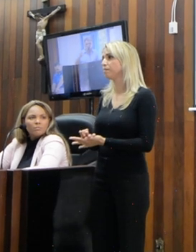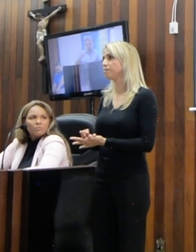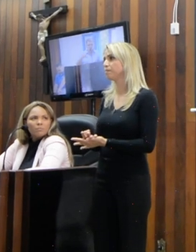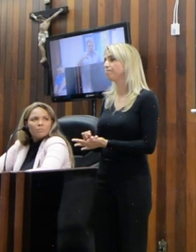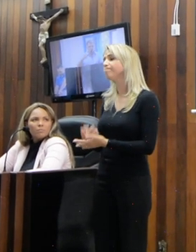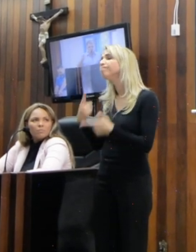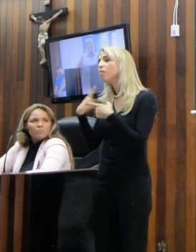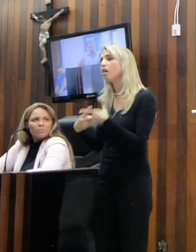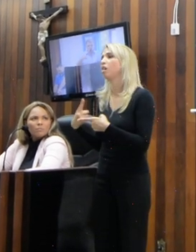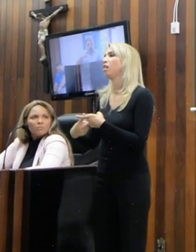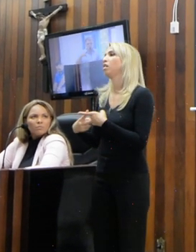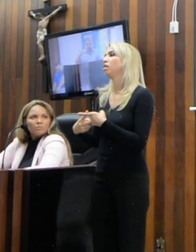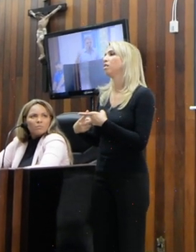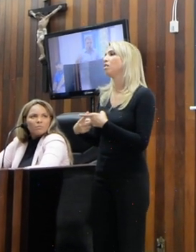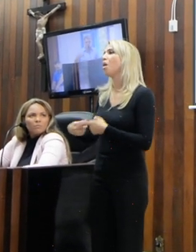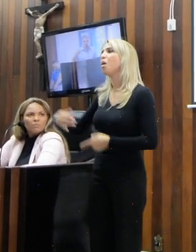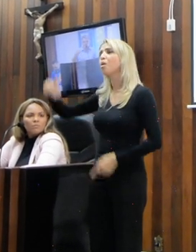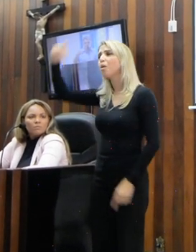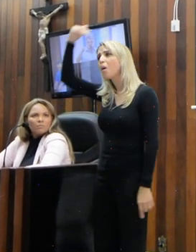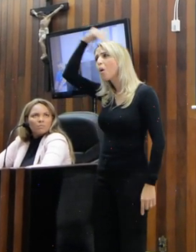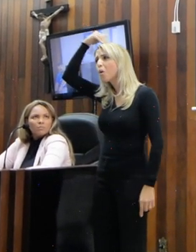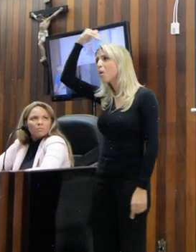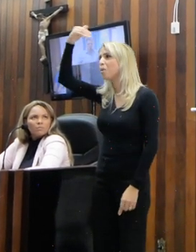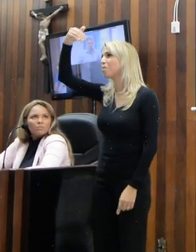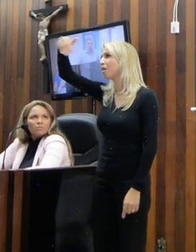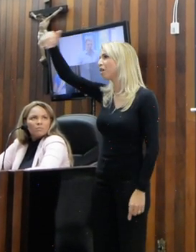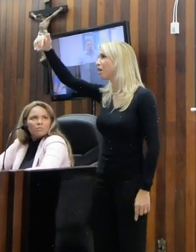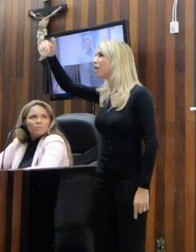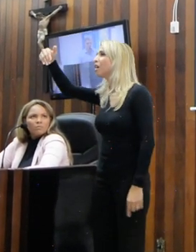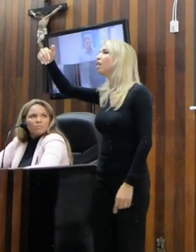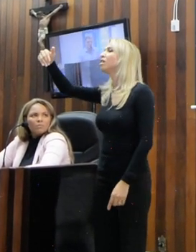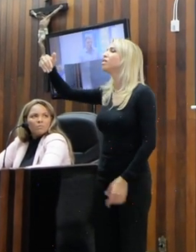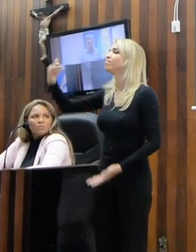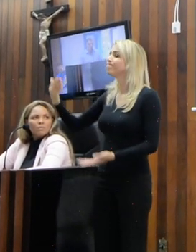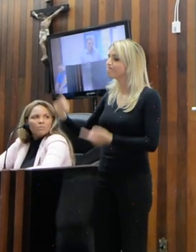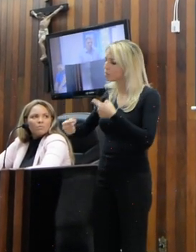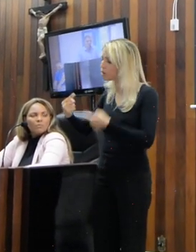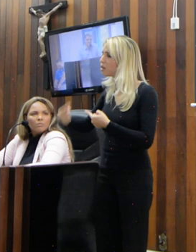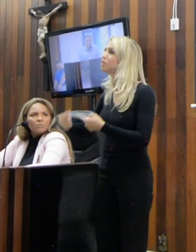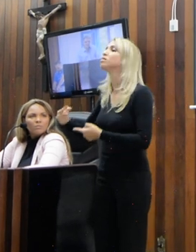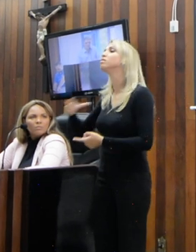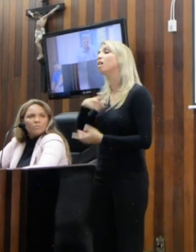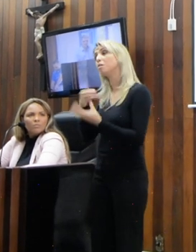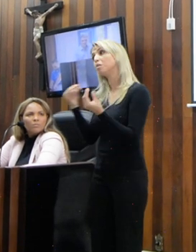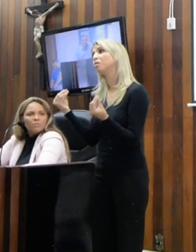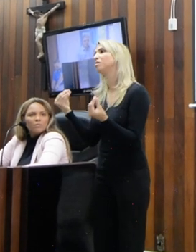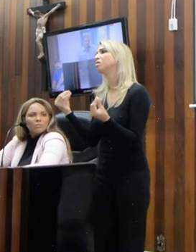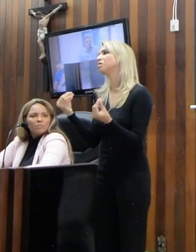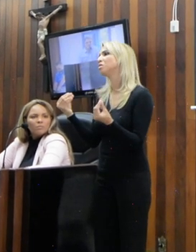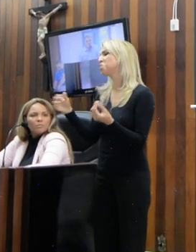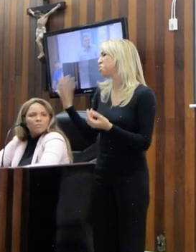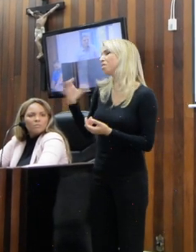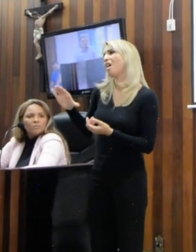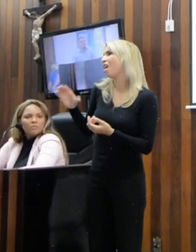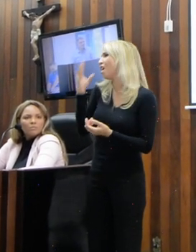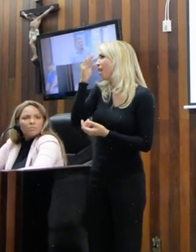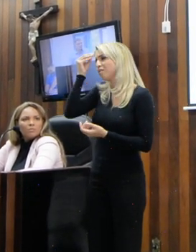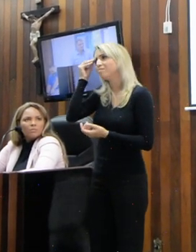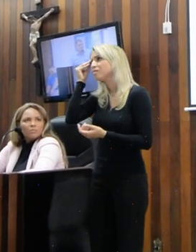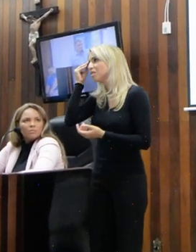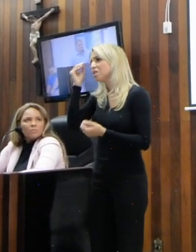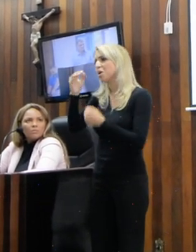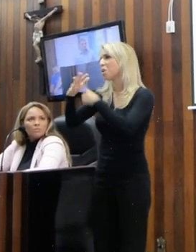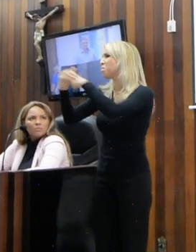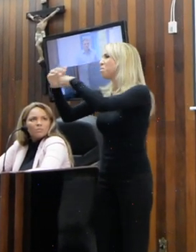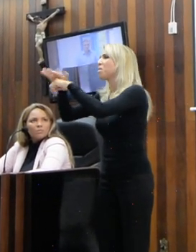Culpa, os políticos têm muitas, aqui não quer passar a mão na cabeça de ninguém. Mas a gente tem que lutar contra